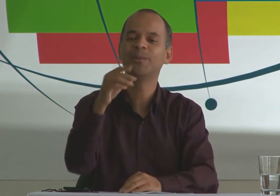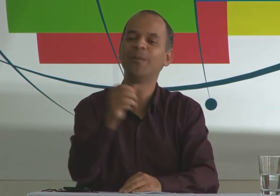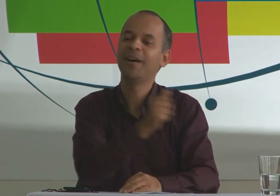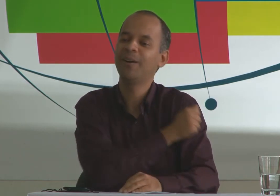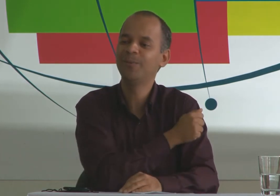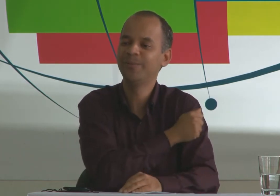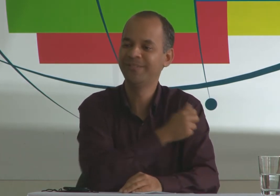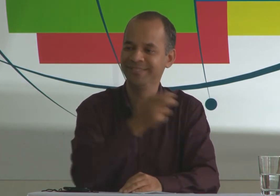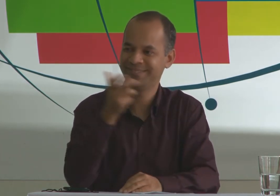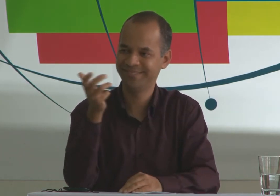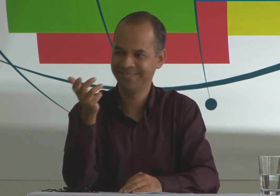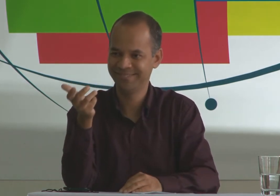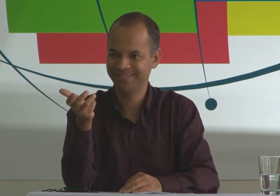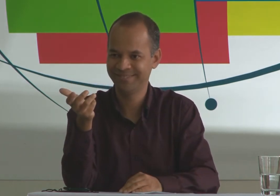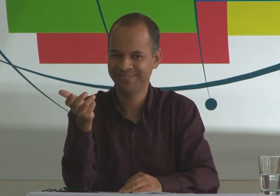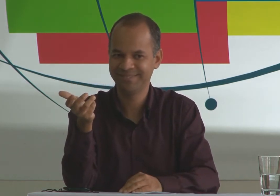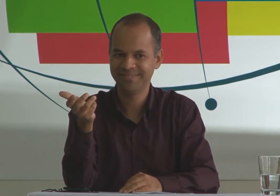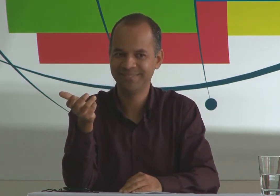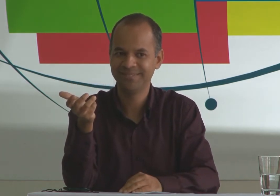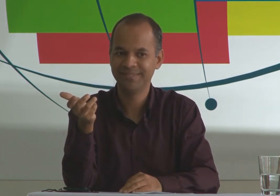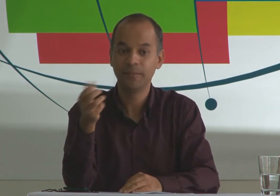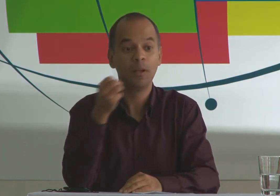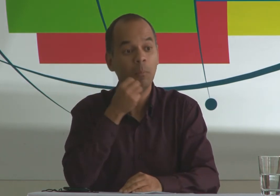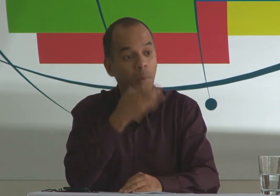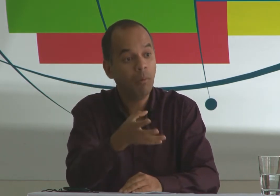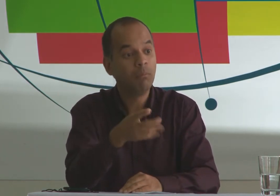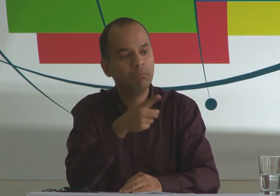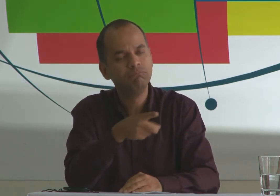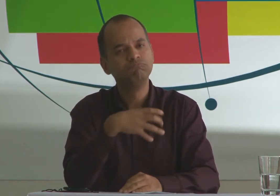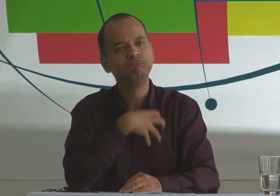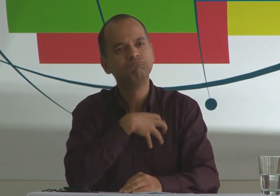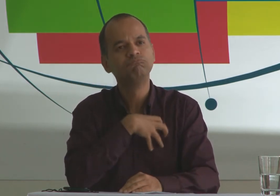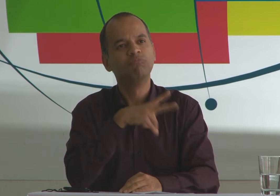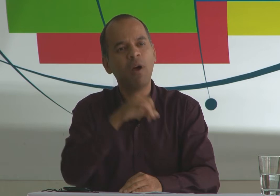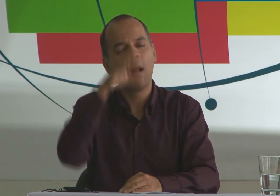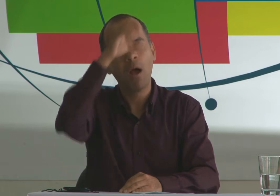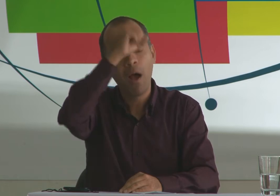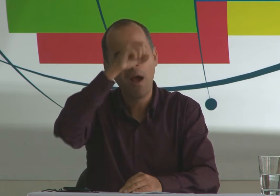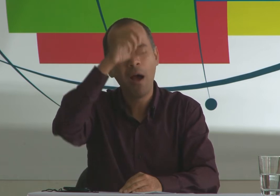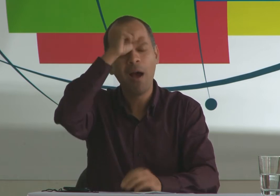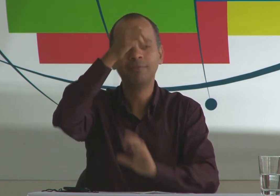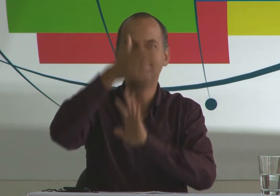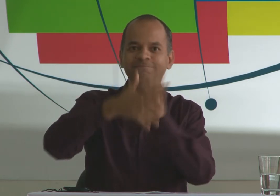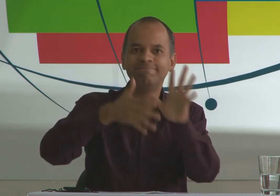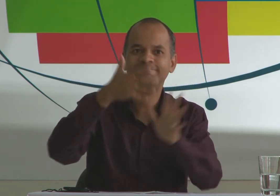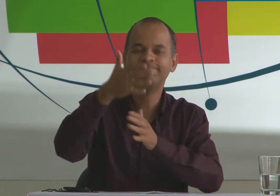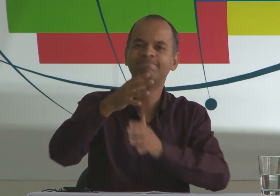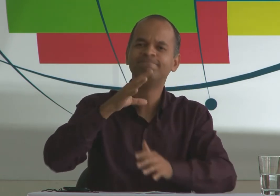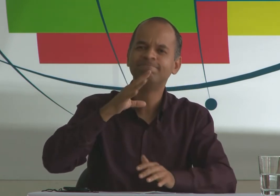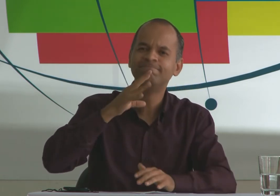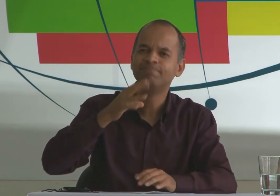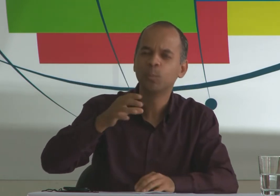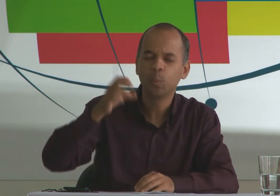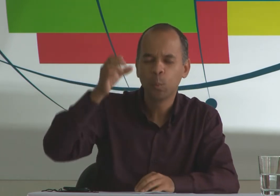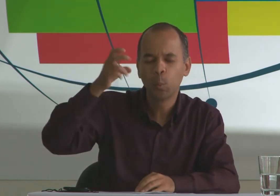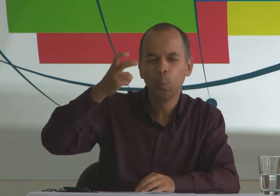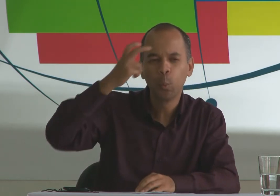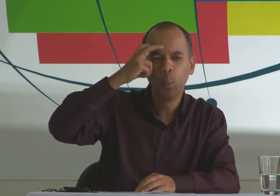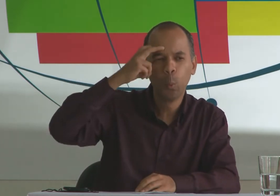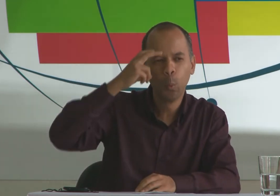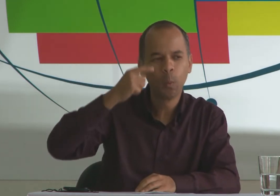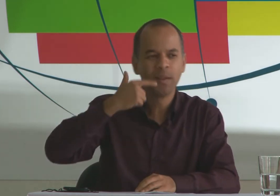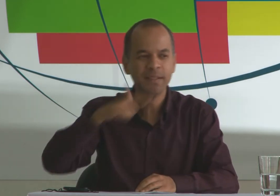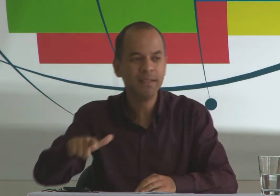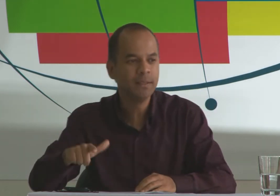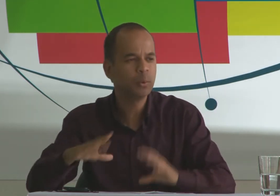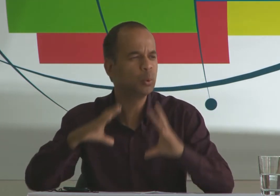também esse papel também. Porque pensem, como na posição de professores, como é que vocês vão fazer essa relação com seus alunos? Pensem na